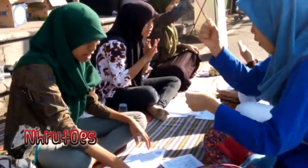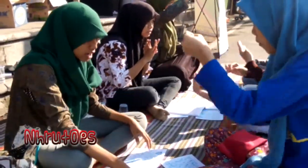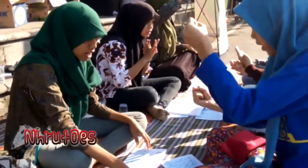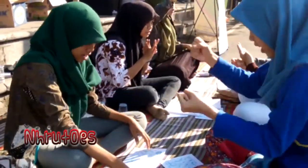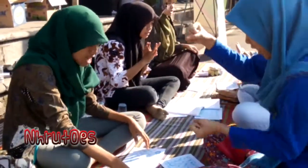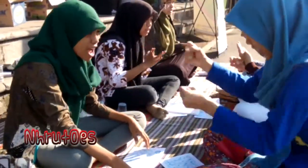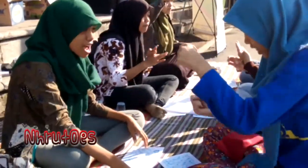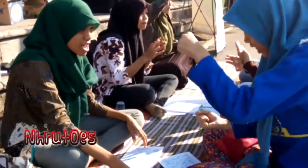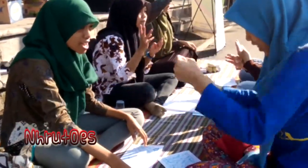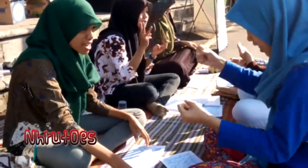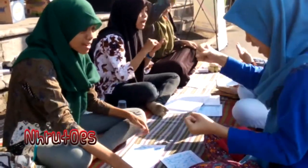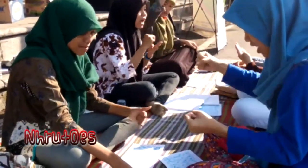Baik, selanjutnya